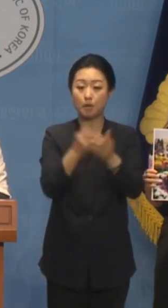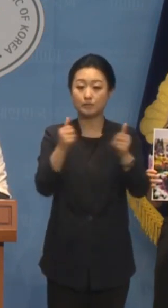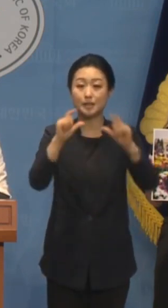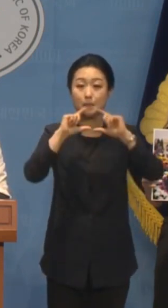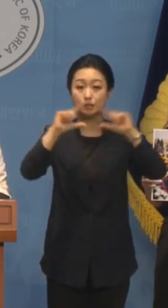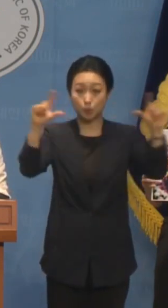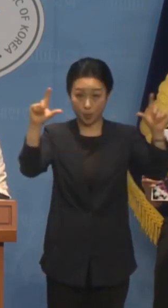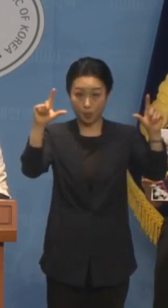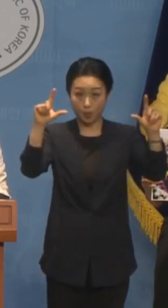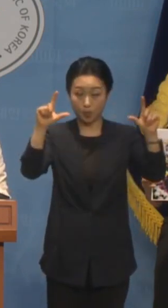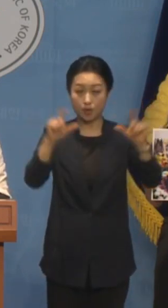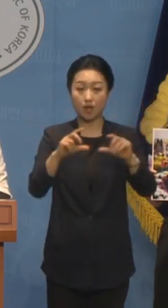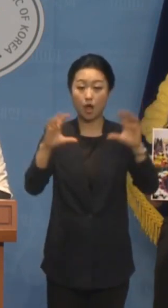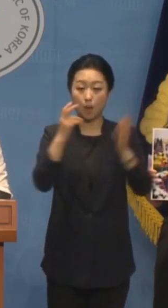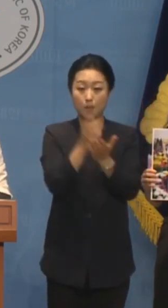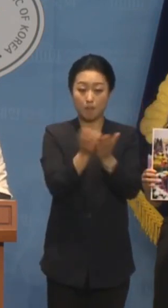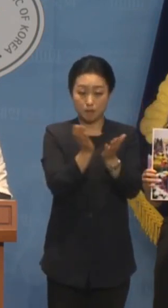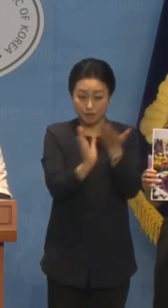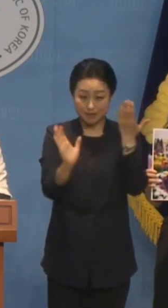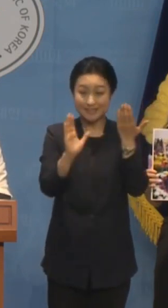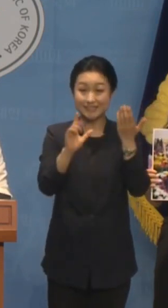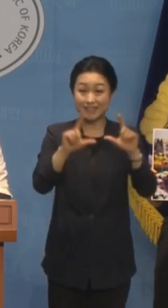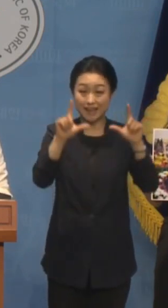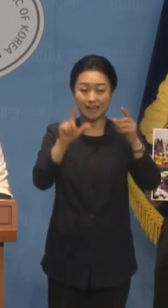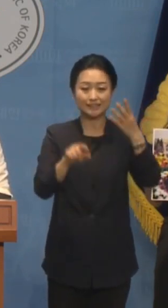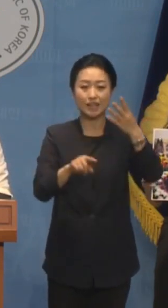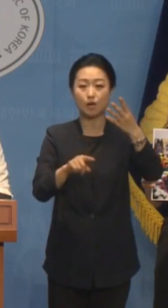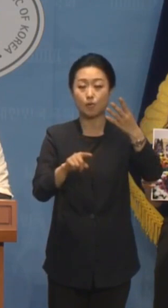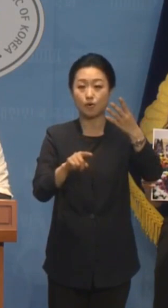헌법재판소의 헌법불합치가 판결이 난 4월